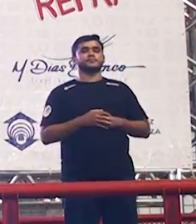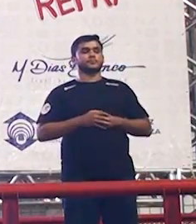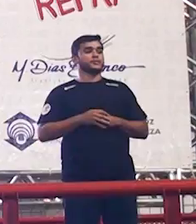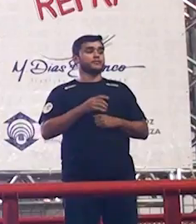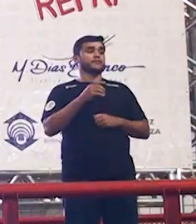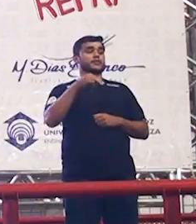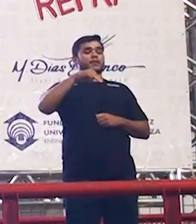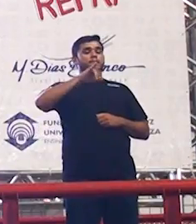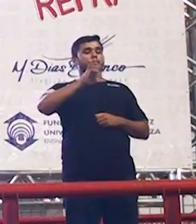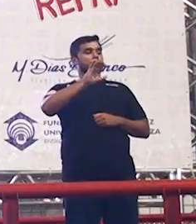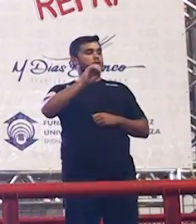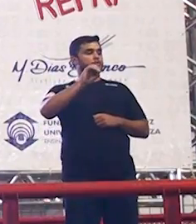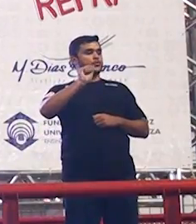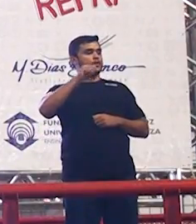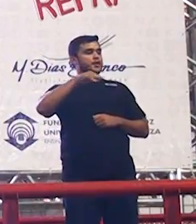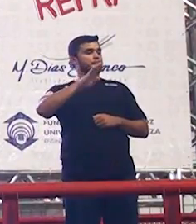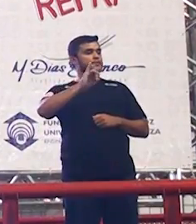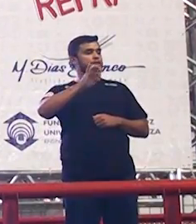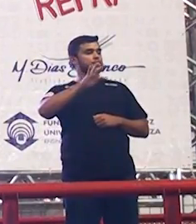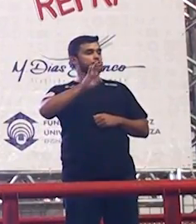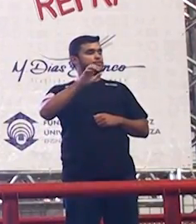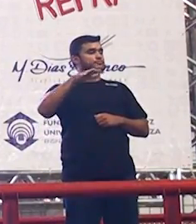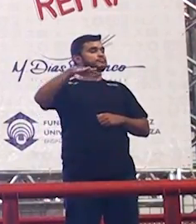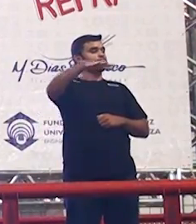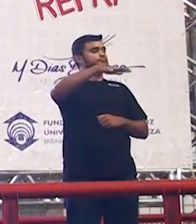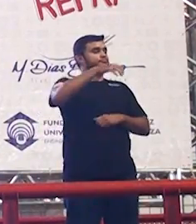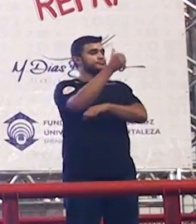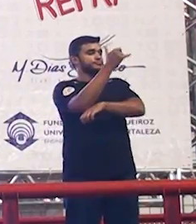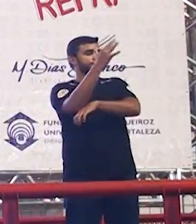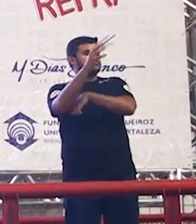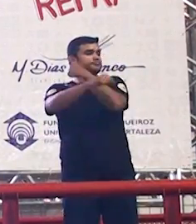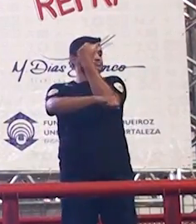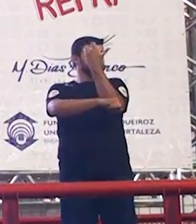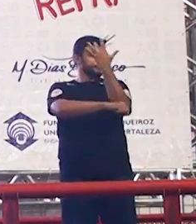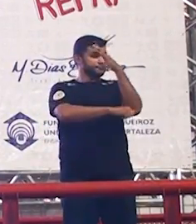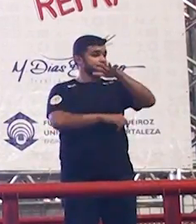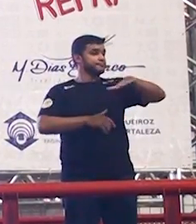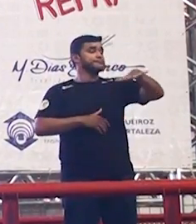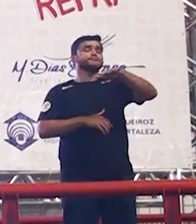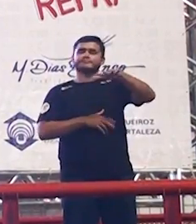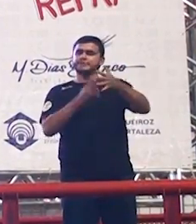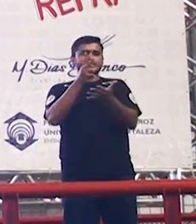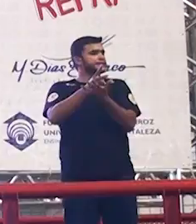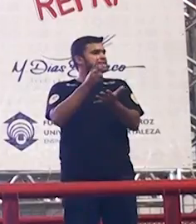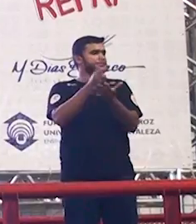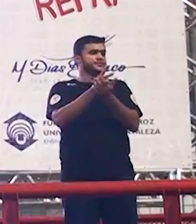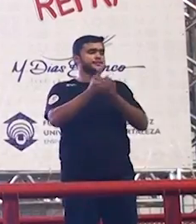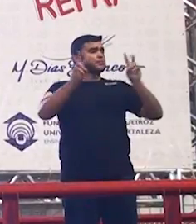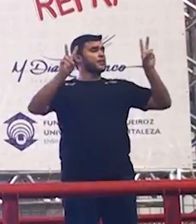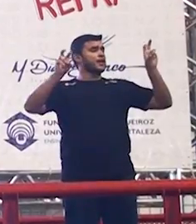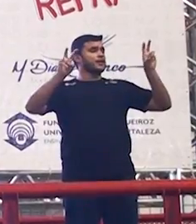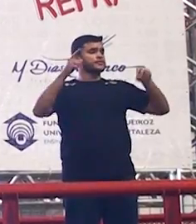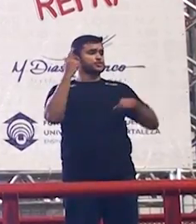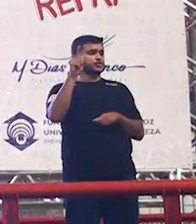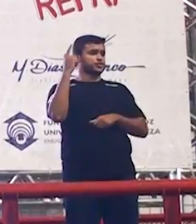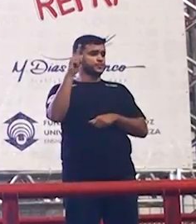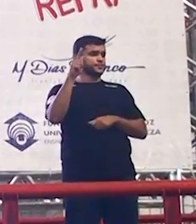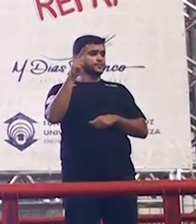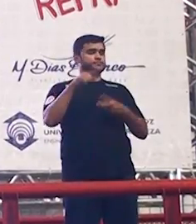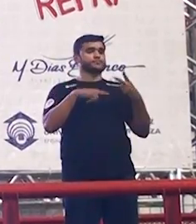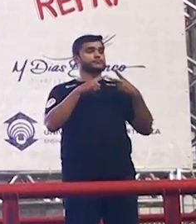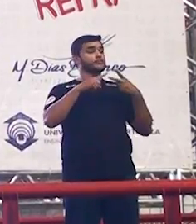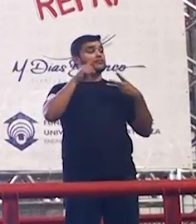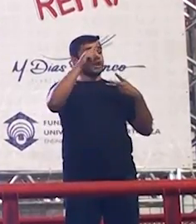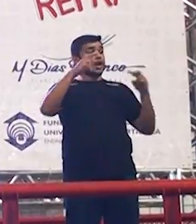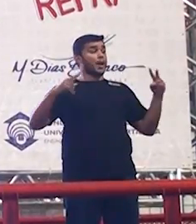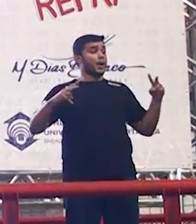Meio ambiente. Isso é batata. Meio ambiente. E diria até mais para vocês, protocolo de